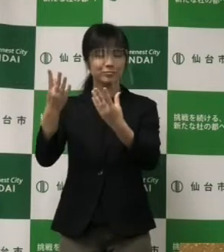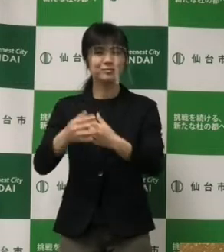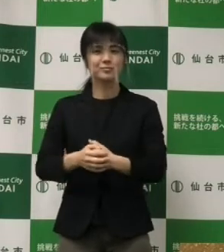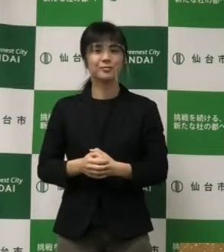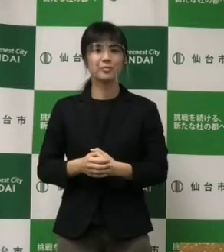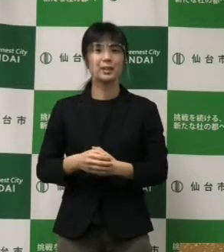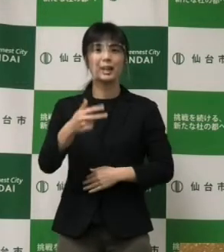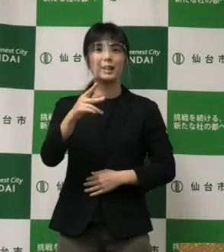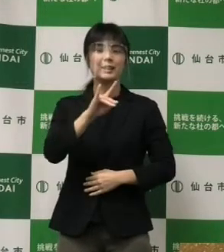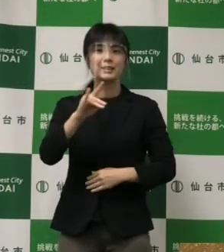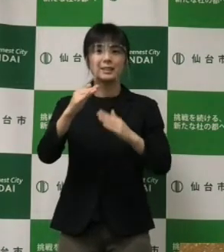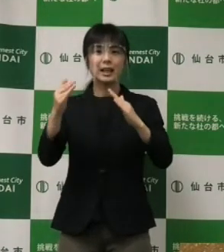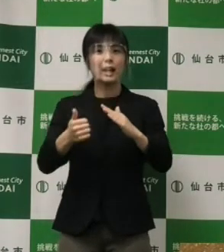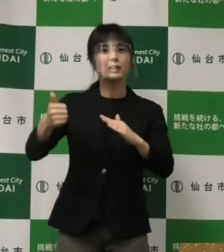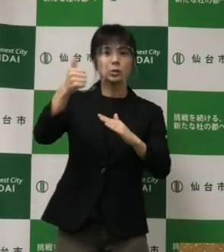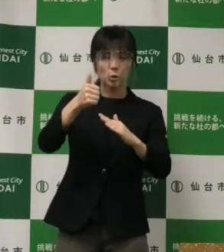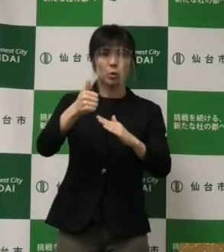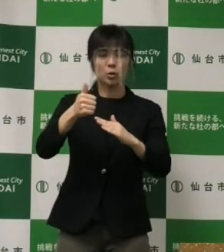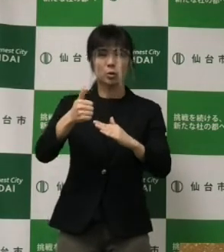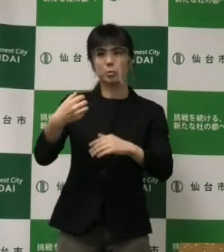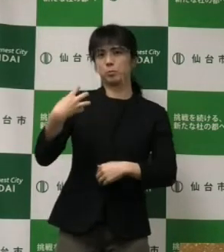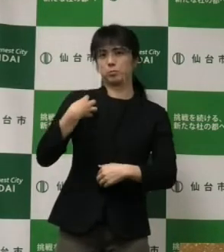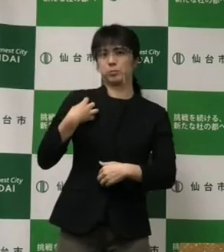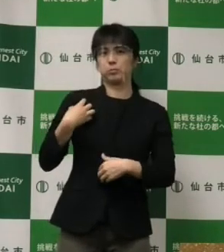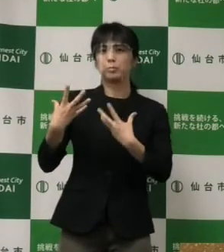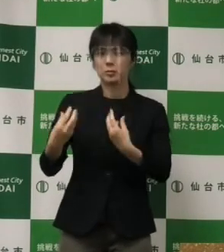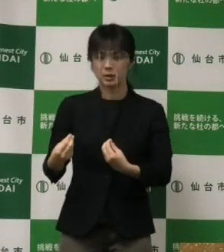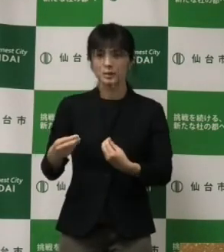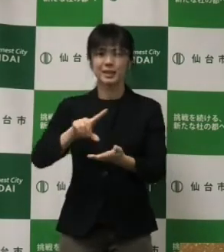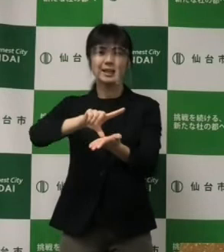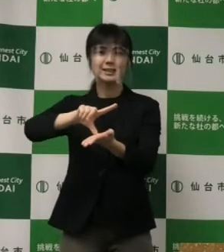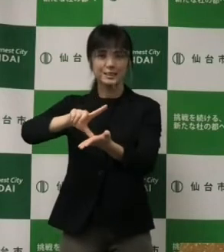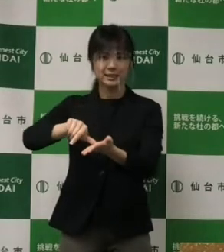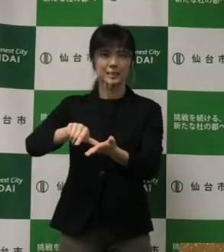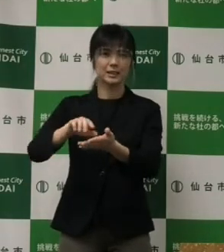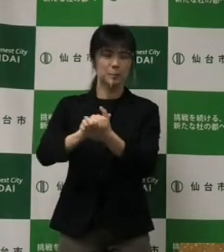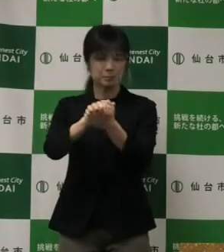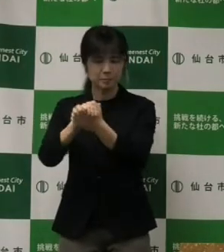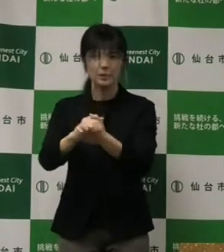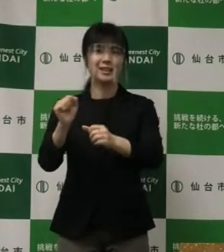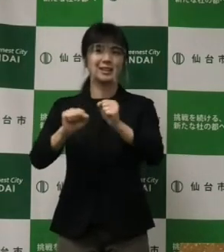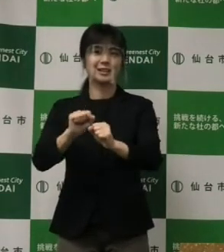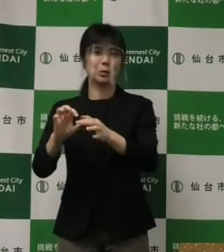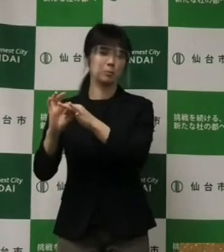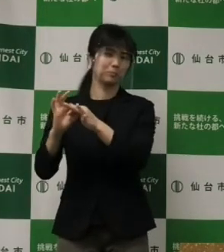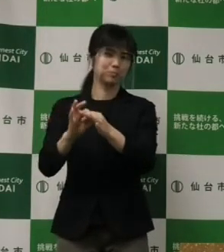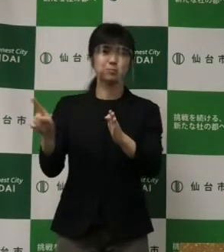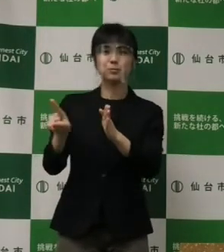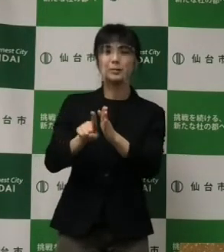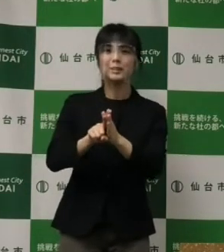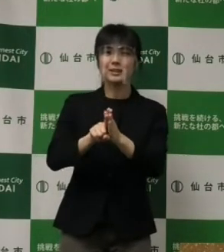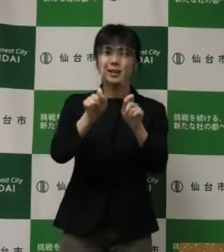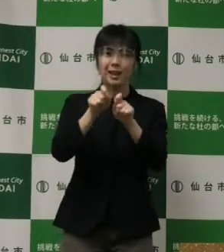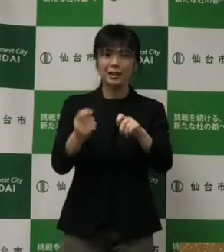市議会議長も務められて、地域に密着した活動をなさって、それが当選の原動力にな